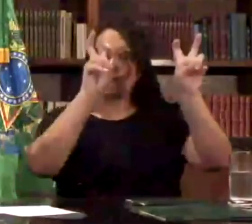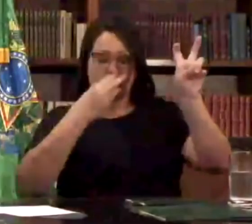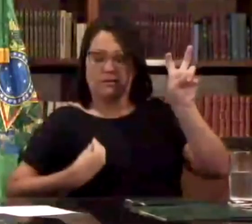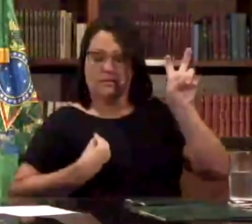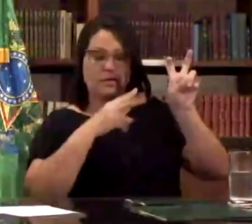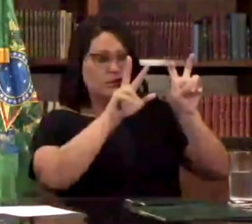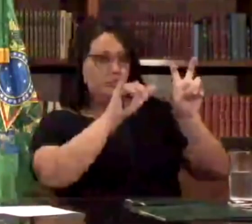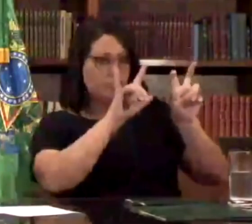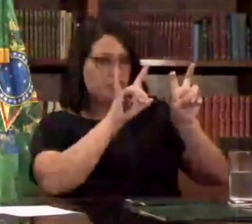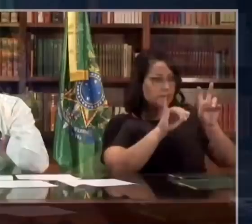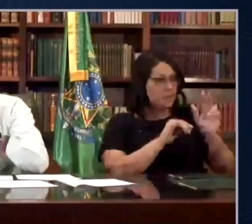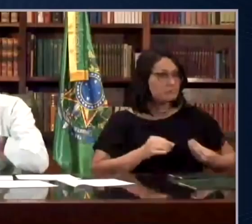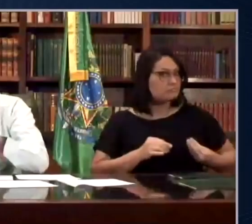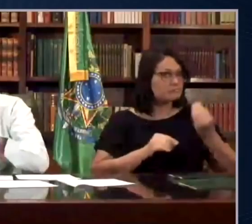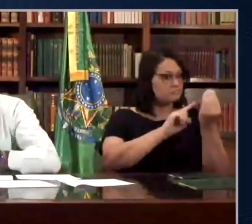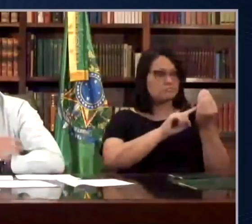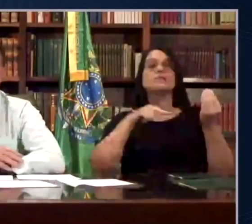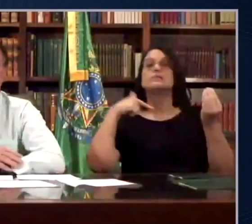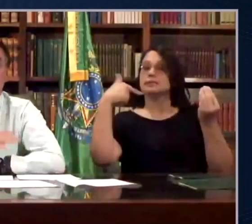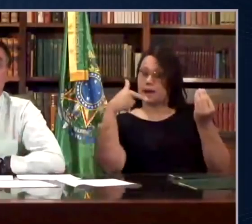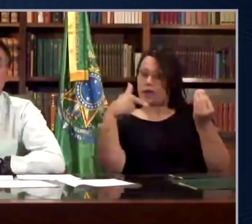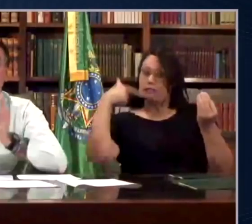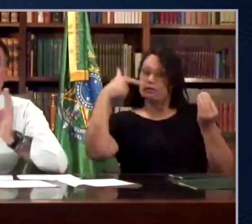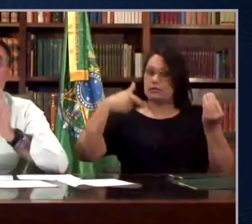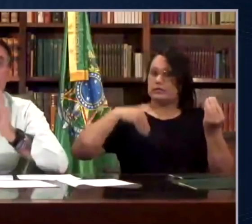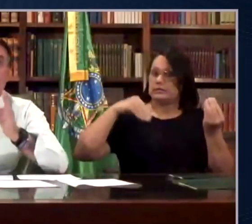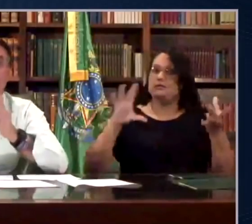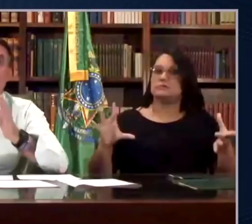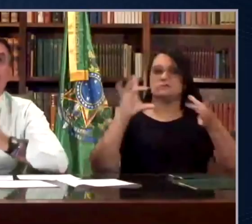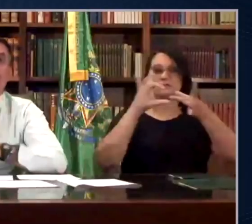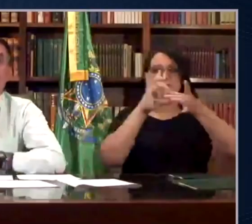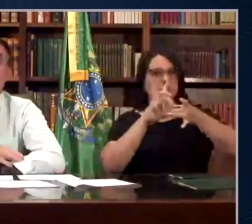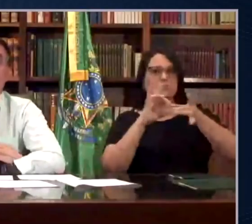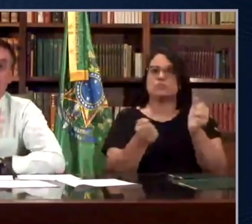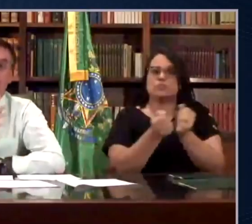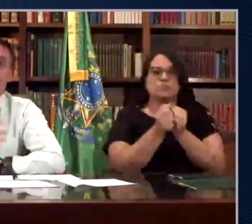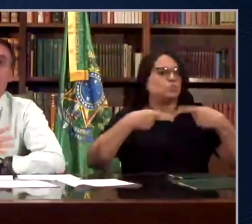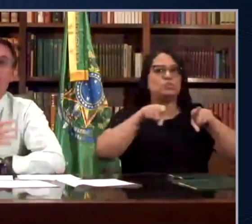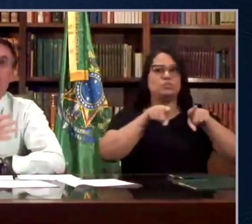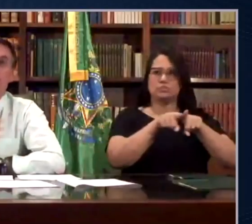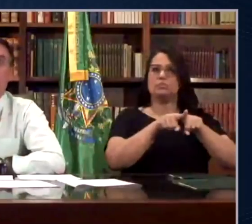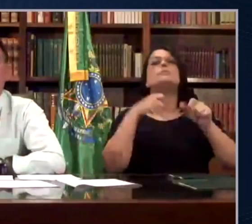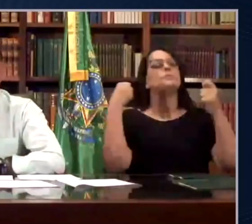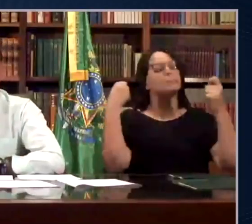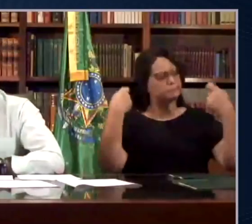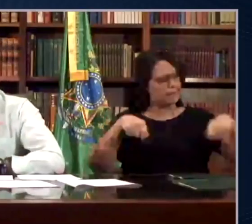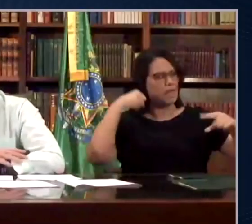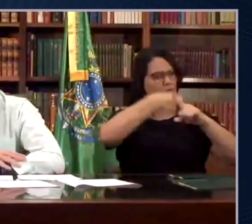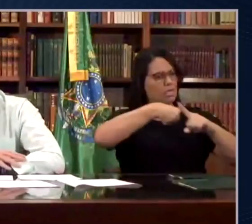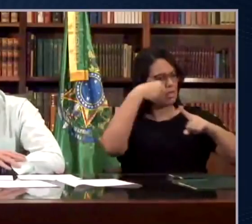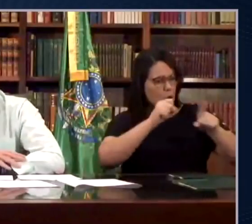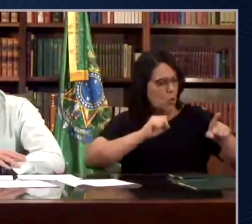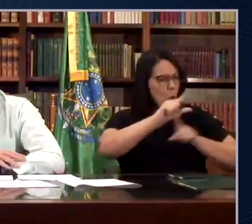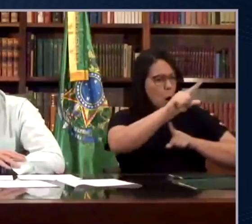pode estar dissociado, na questão dos empregos, que uma está colado à outra. Temos que combater o vírus, sim, mas